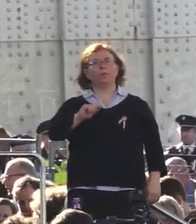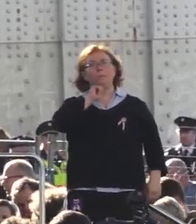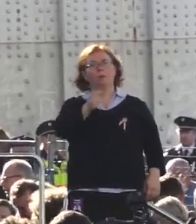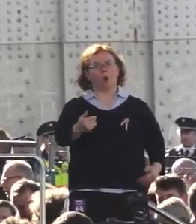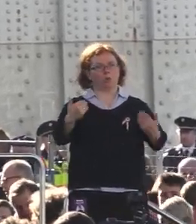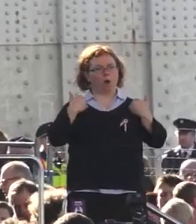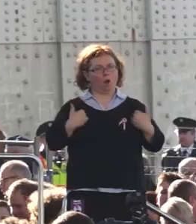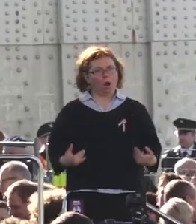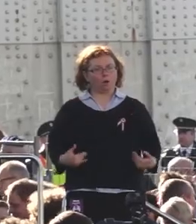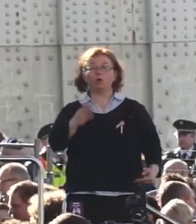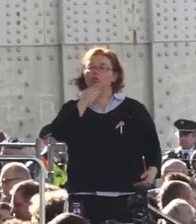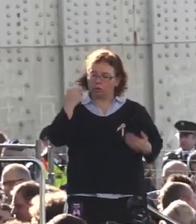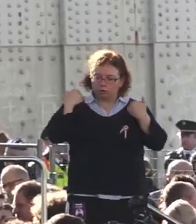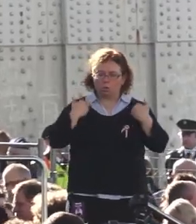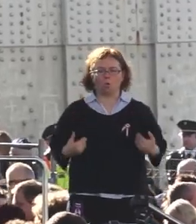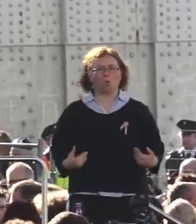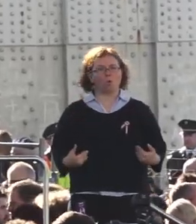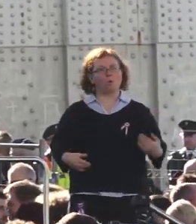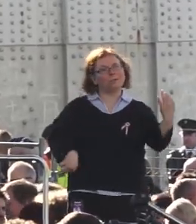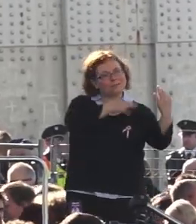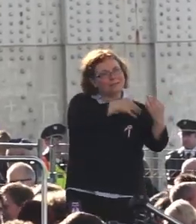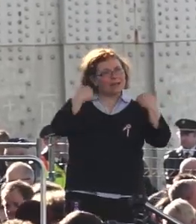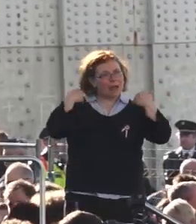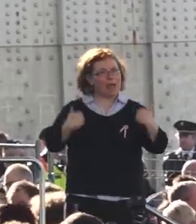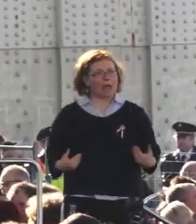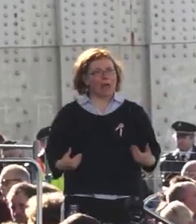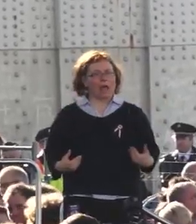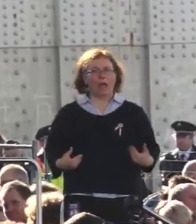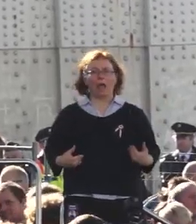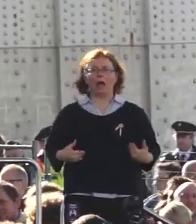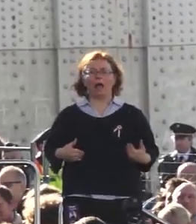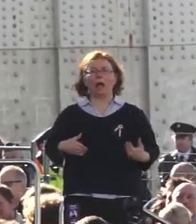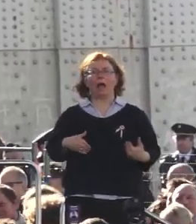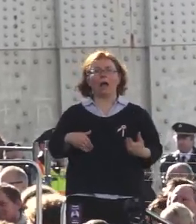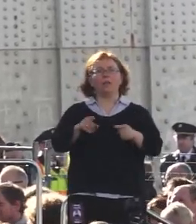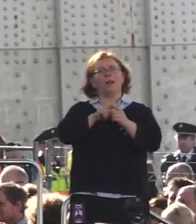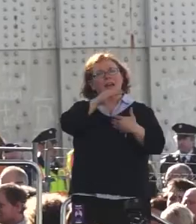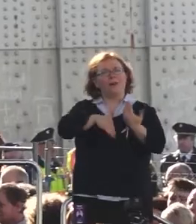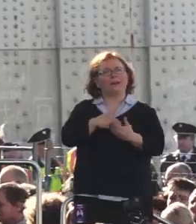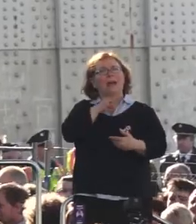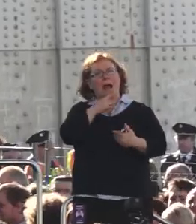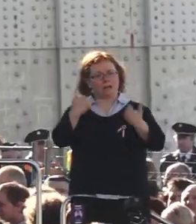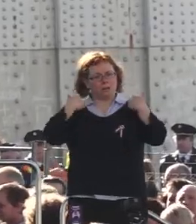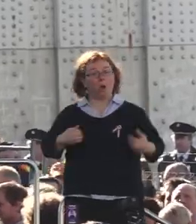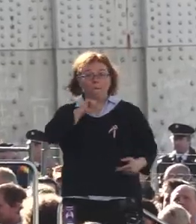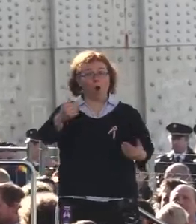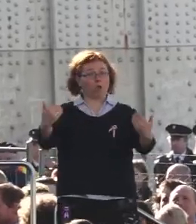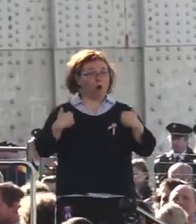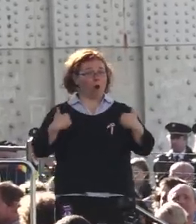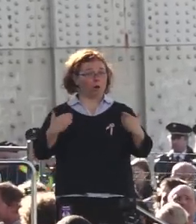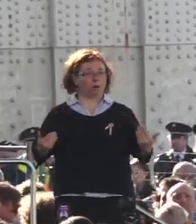Magyar vagyok, zsidó vagyok, cigány vagyok, kevert vérű árja vagyok, magyar